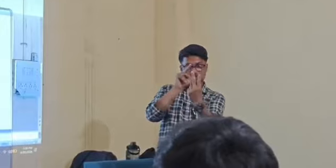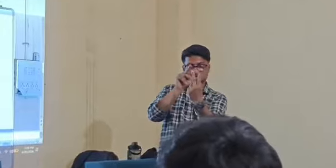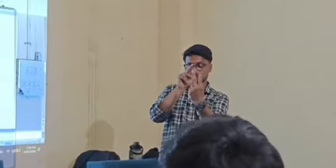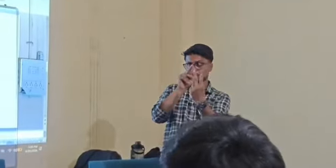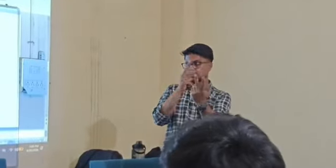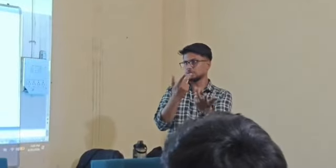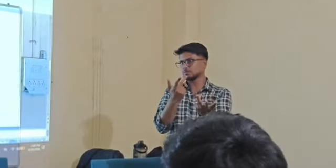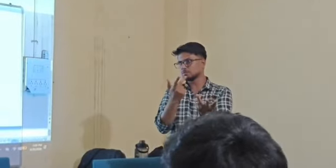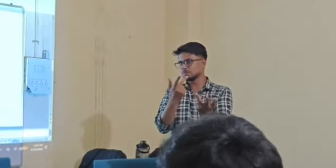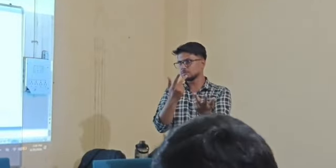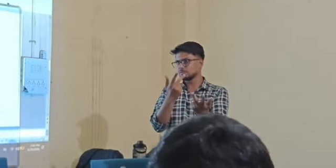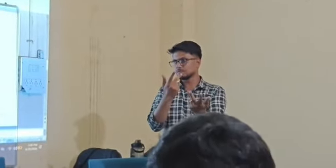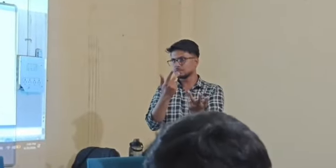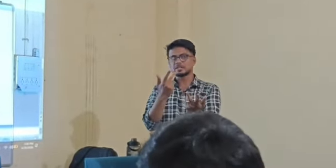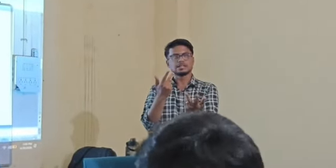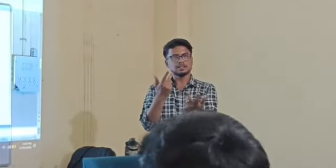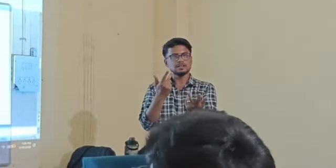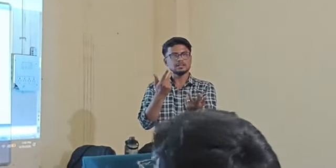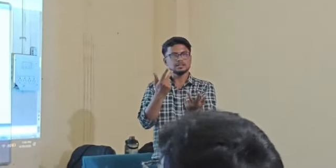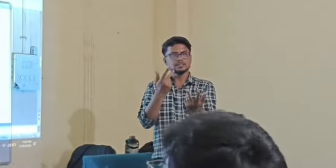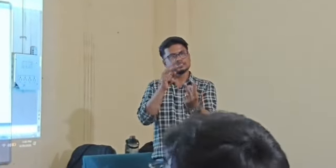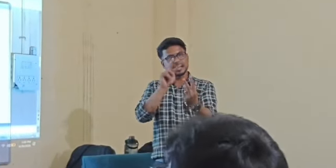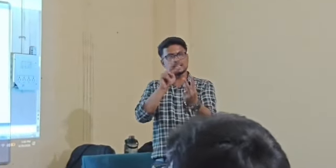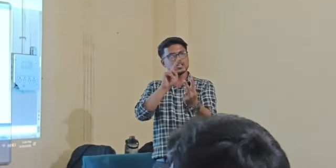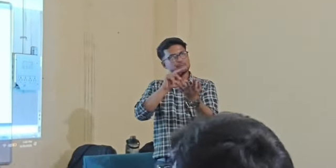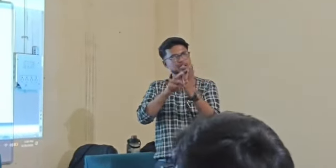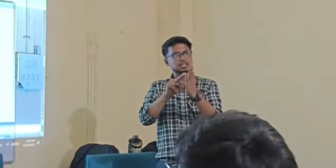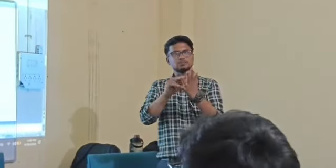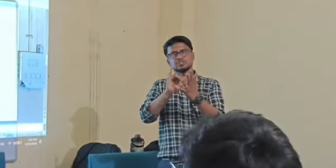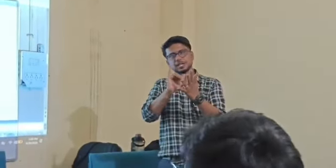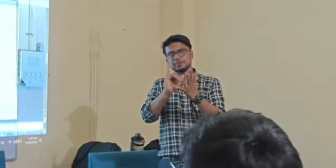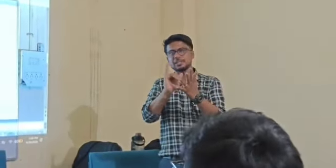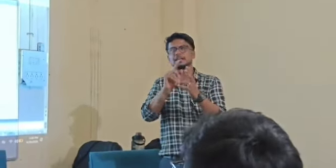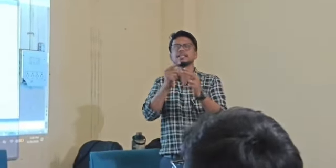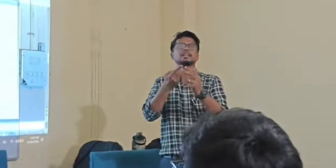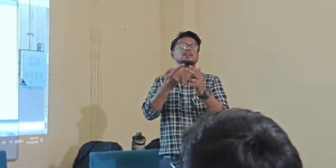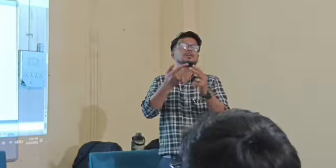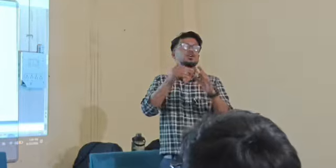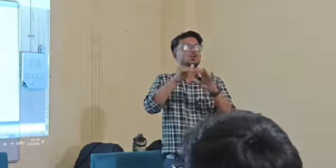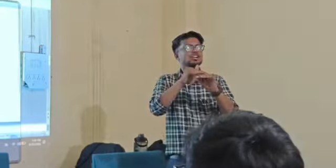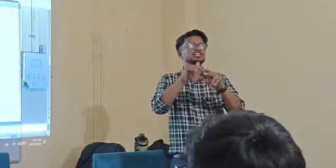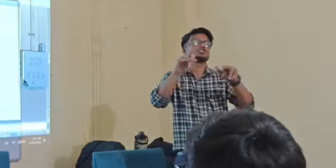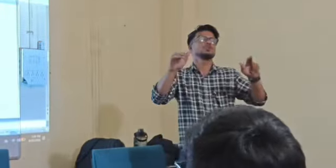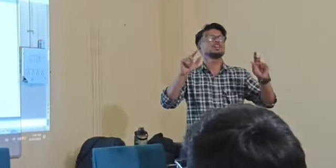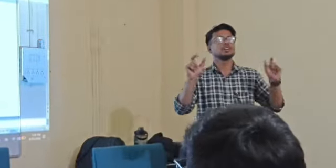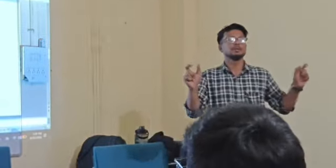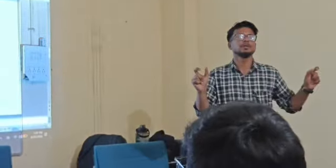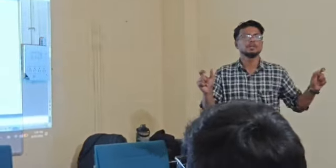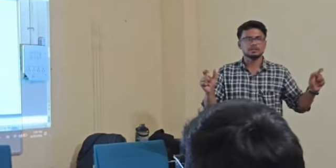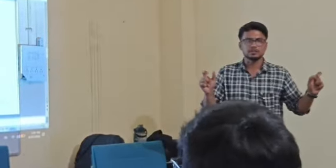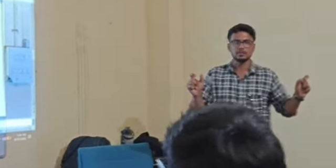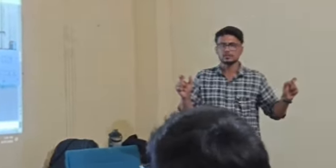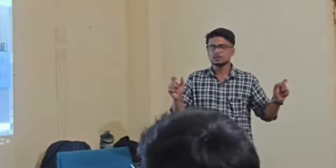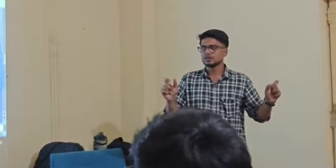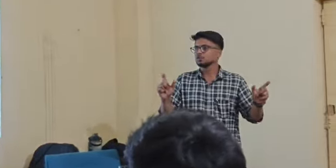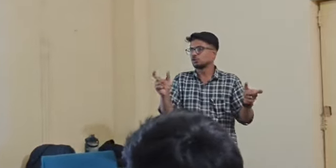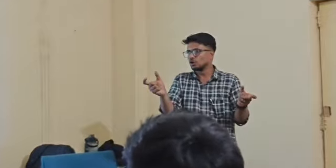से आई कांटेक्ट करो, ठीक है। साइन का मतलब सेम ही है, लेकिन कॉन्टेक्स्ट के ऊपर डिपेंड करता है।